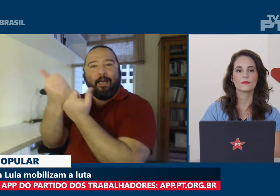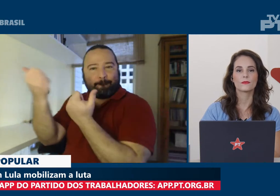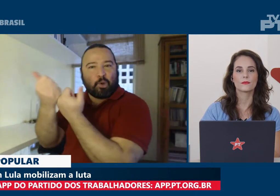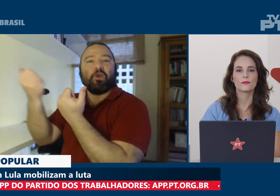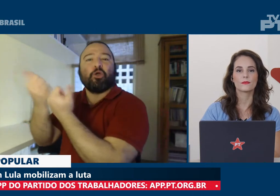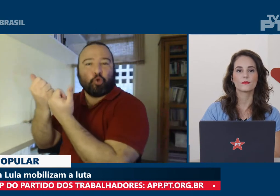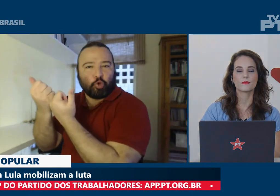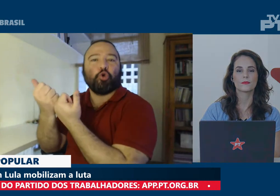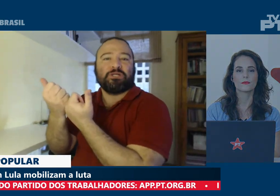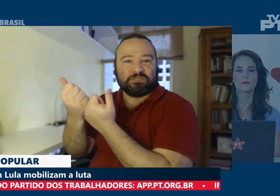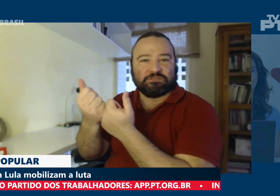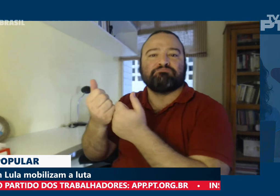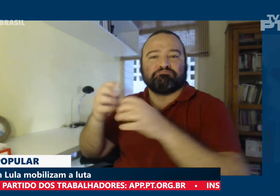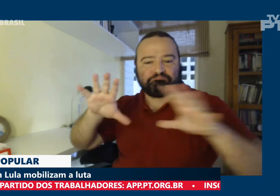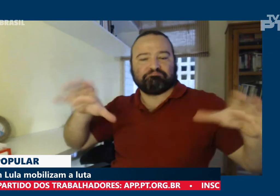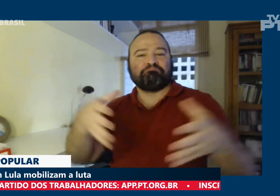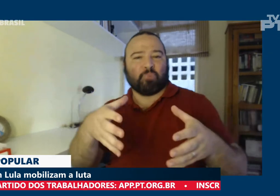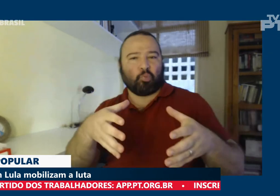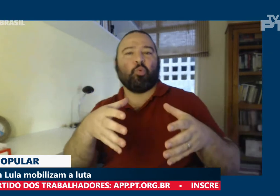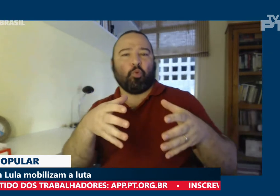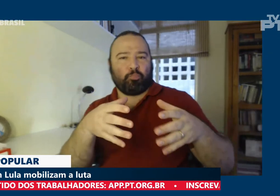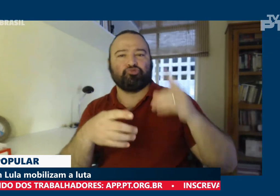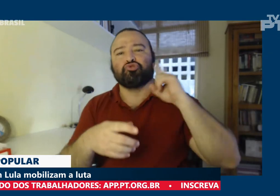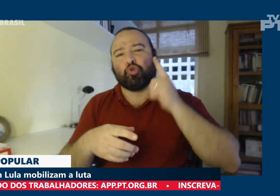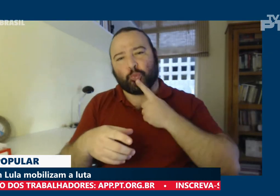né? Nós entendemos que